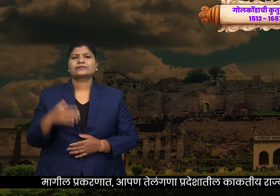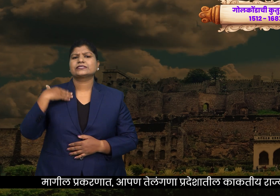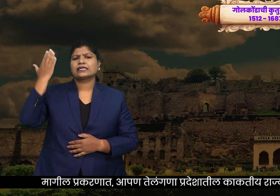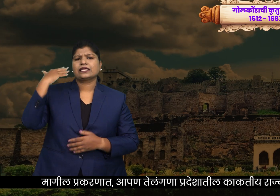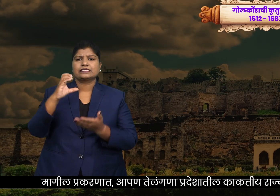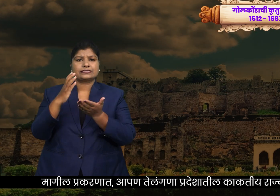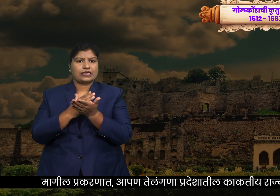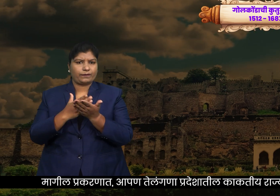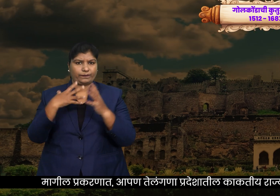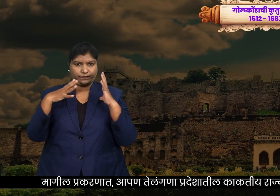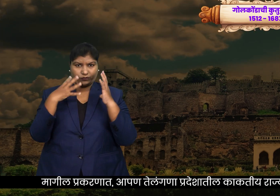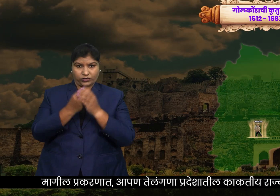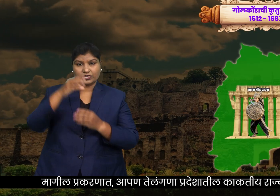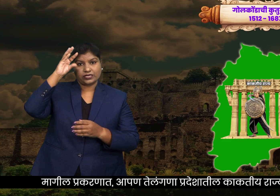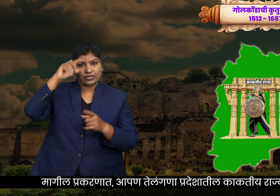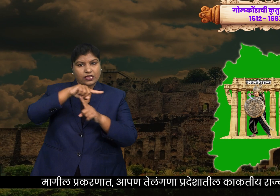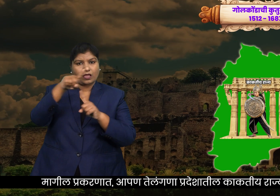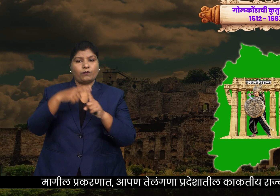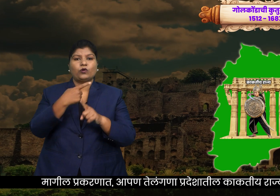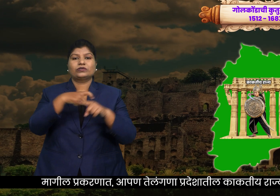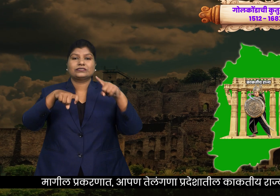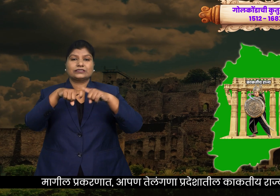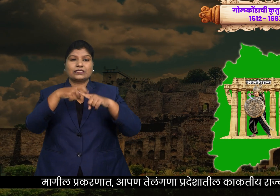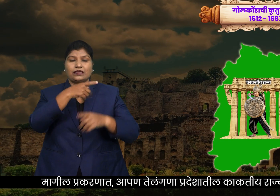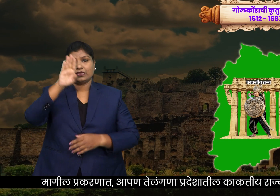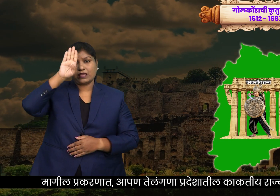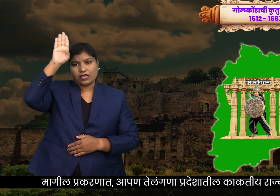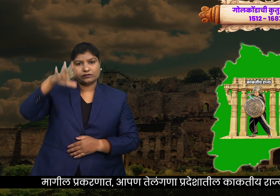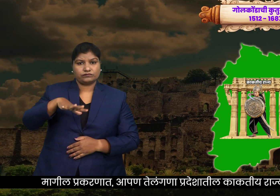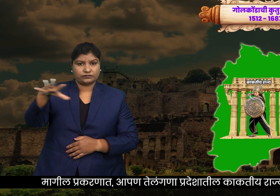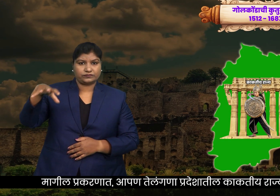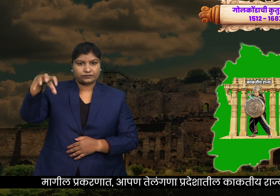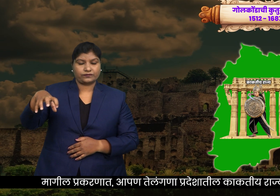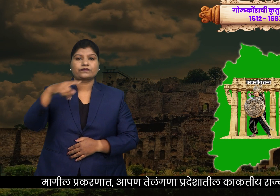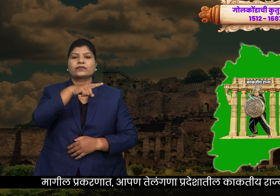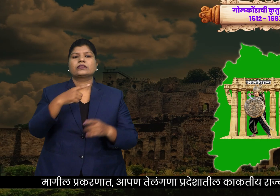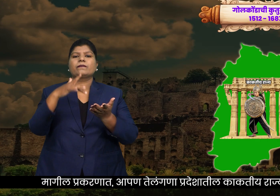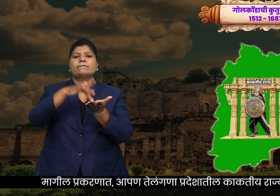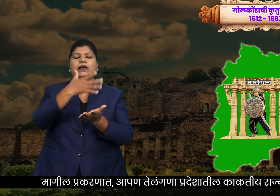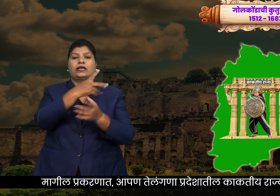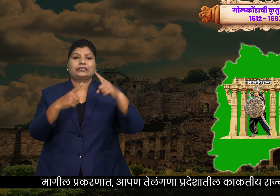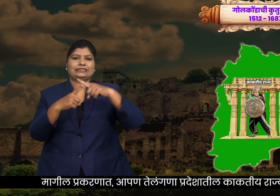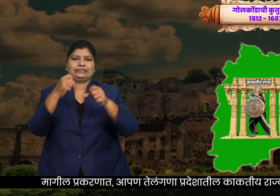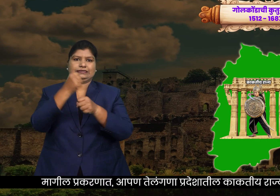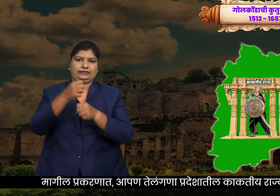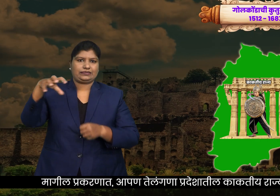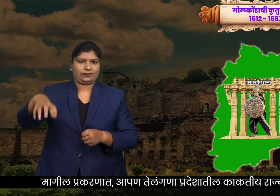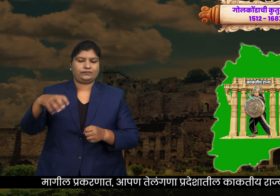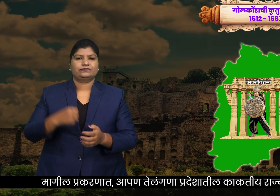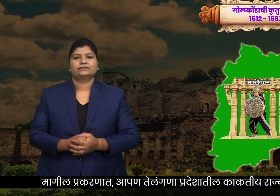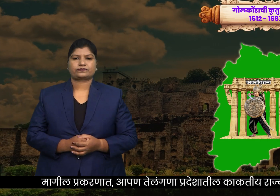मागील प्रकरणात आपण तेलंगणा प्रदेशातील काकती राज्याबद्दल शिकलो.